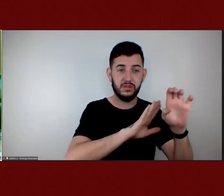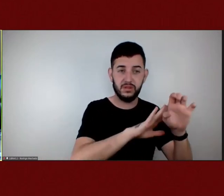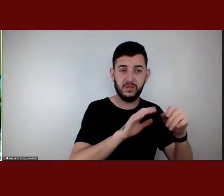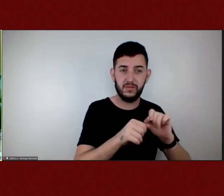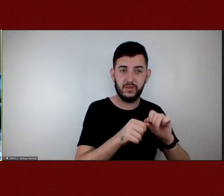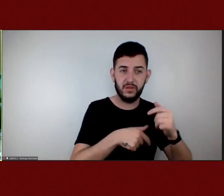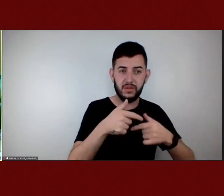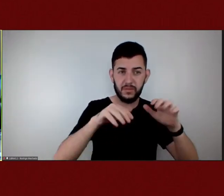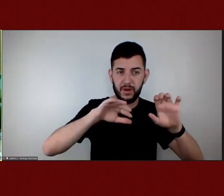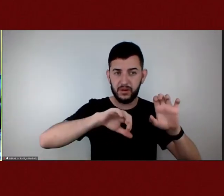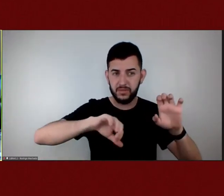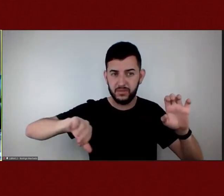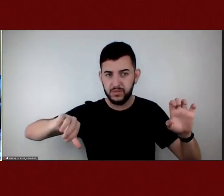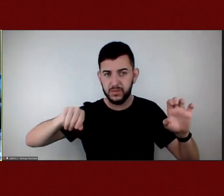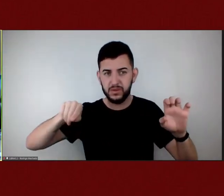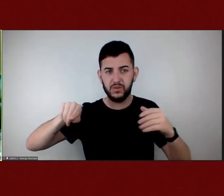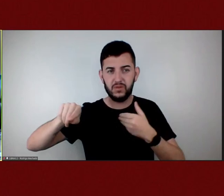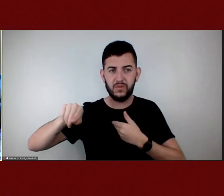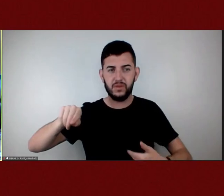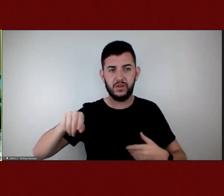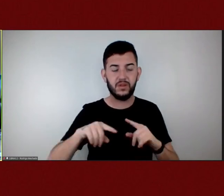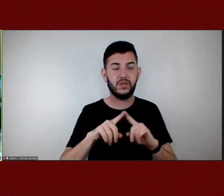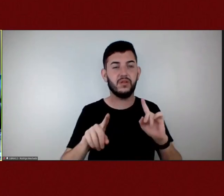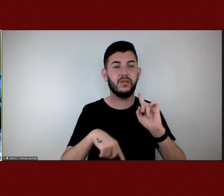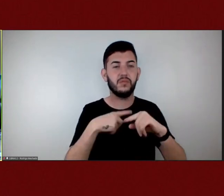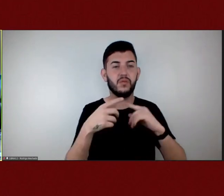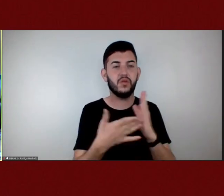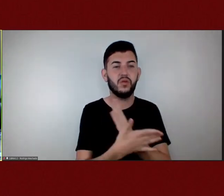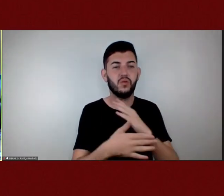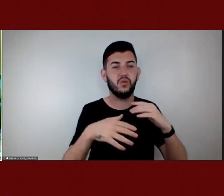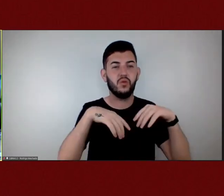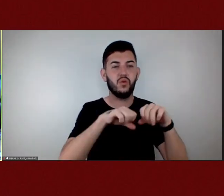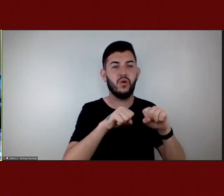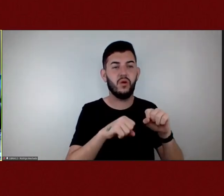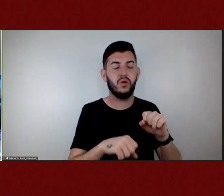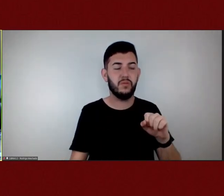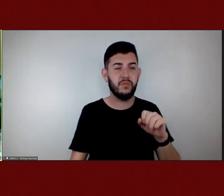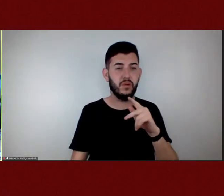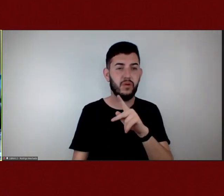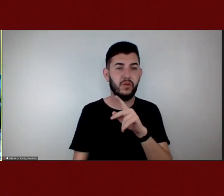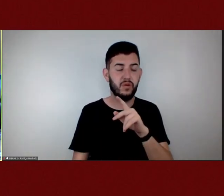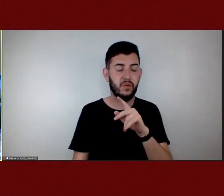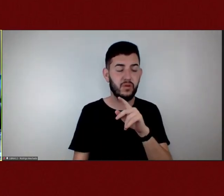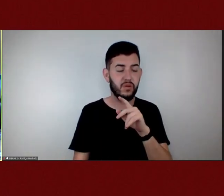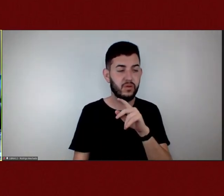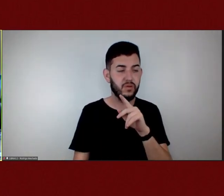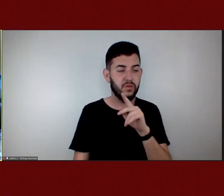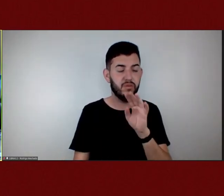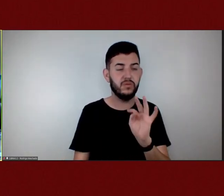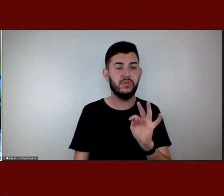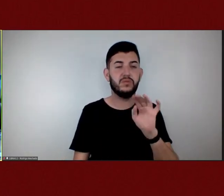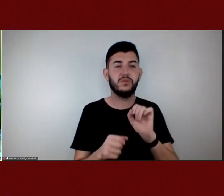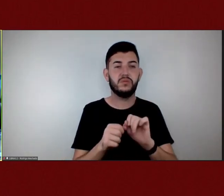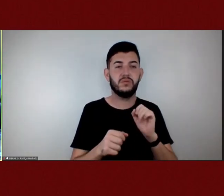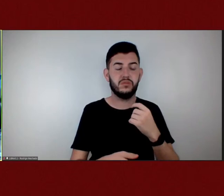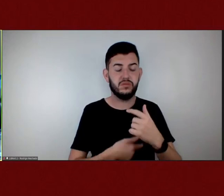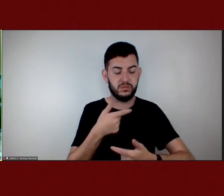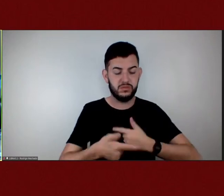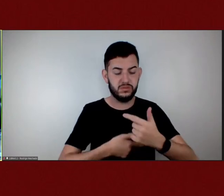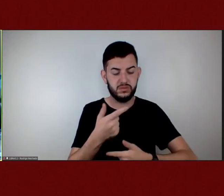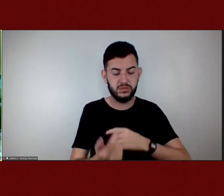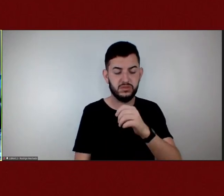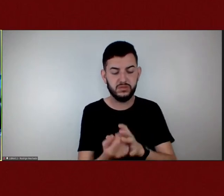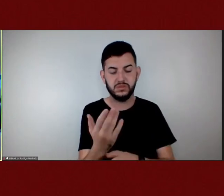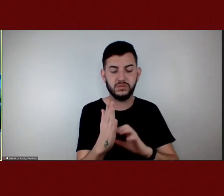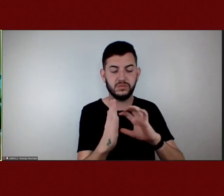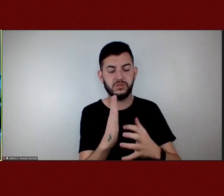o PC fez uma chamada para a construção de um grande antifascismo que restituiria esse movimento de massas para a